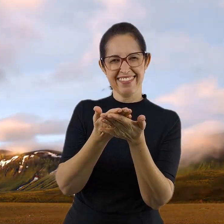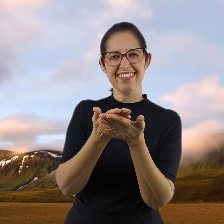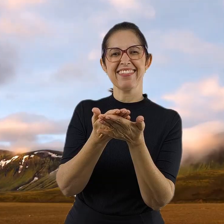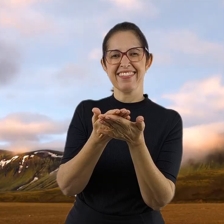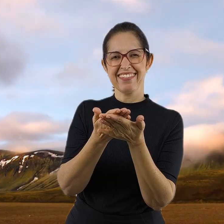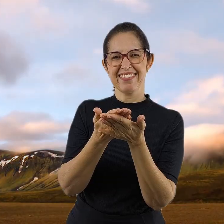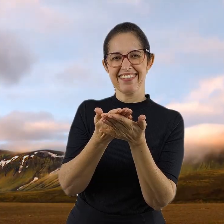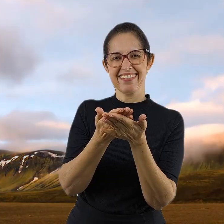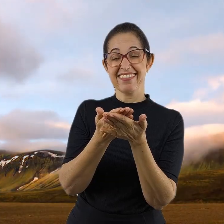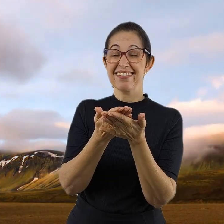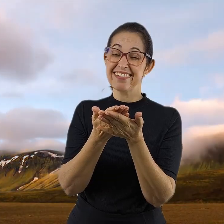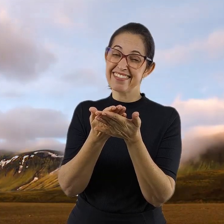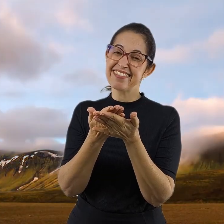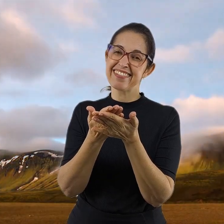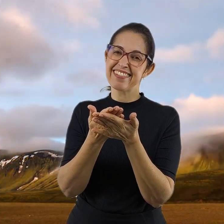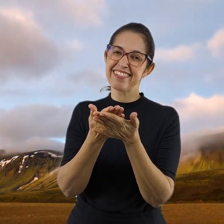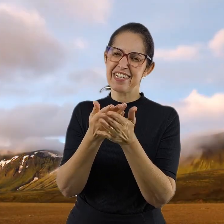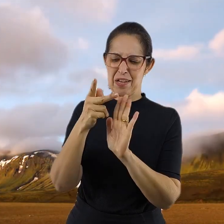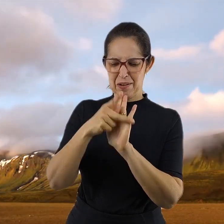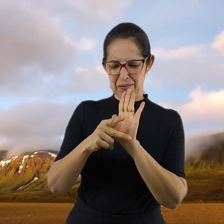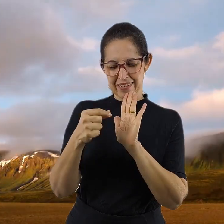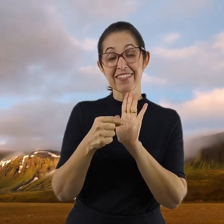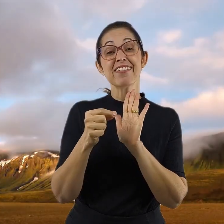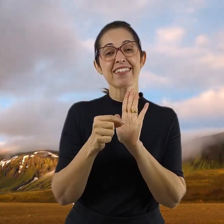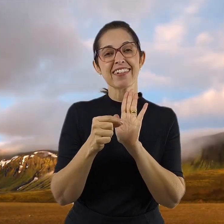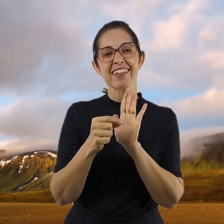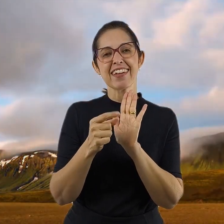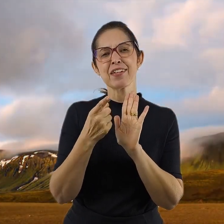que é o poder do sangue de Jesus.